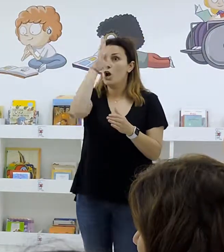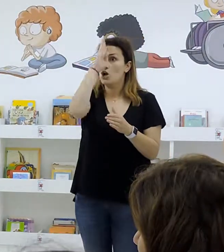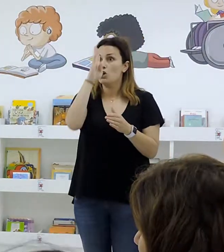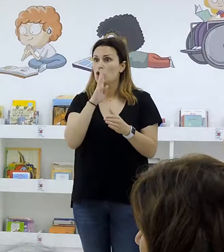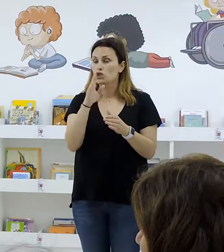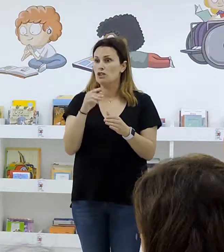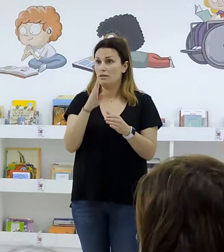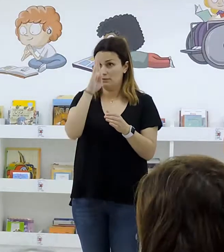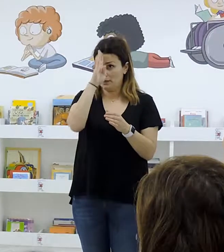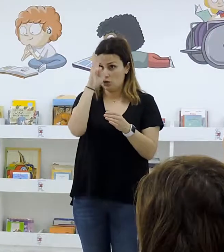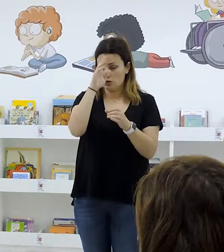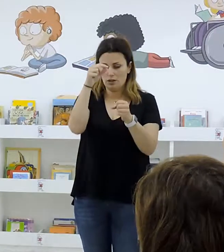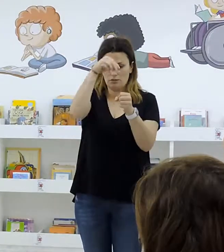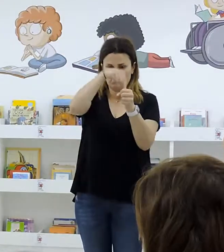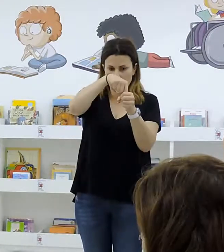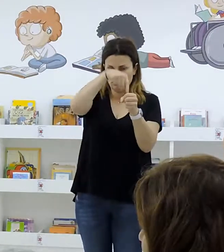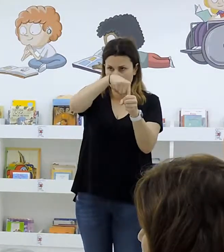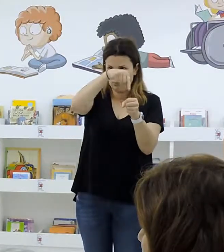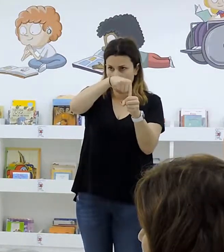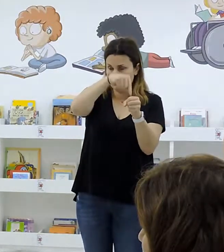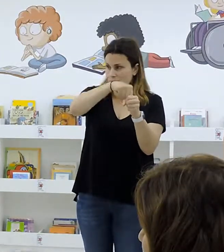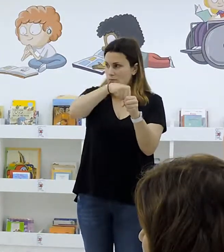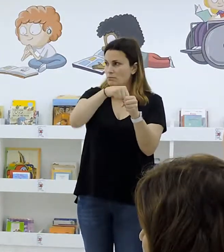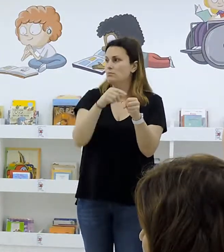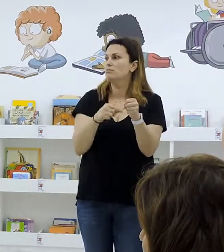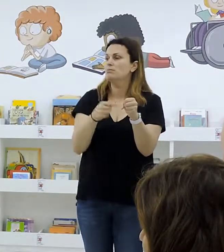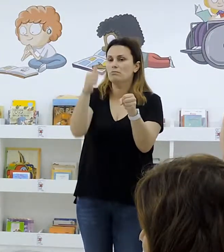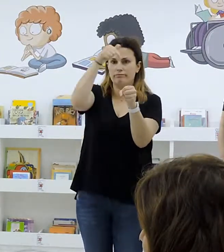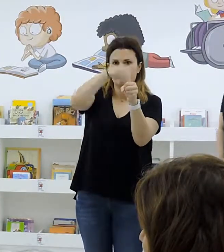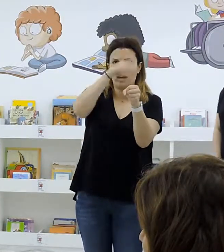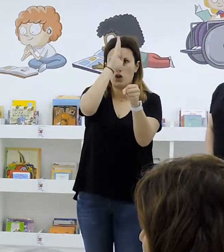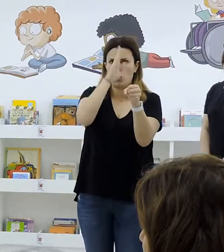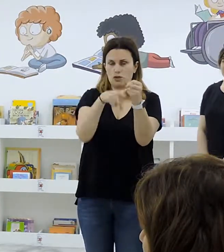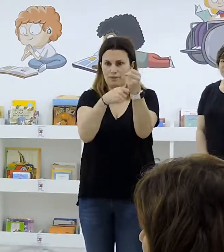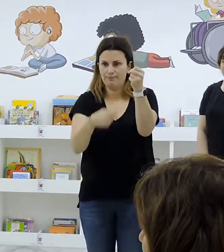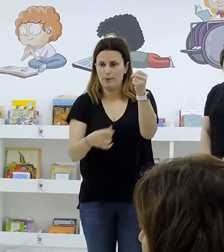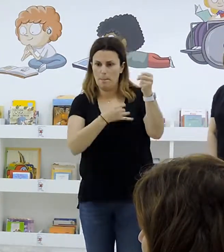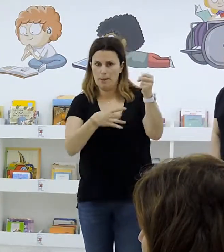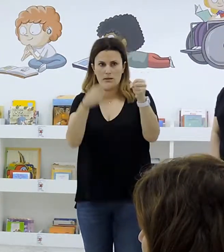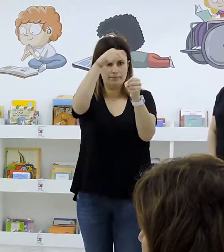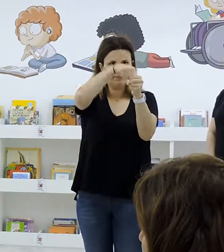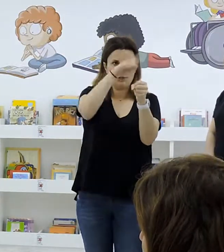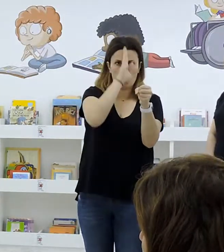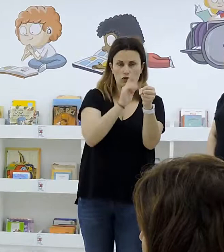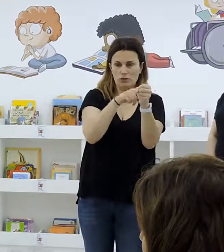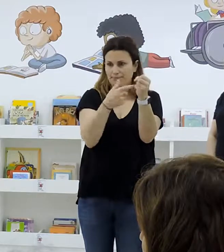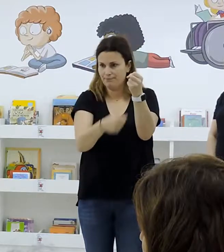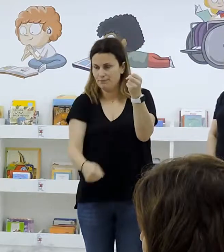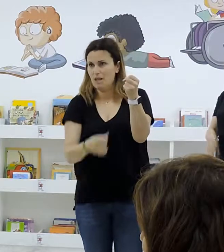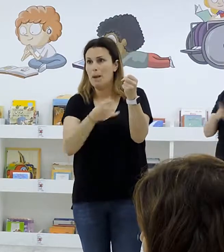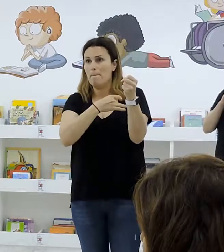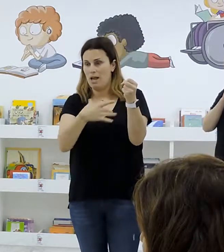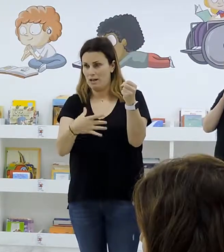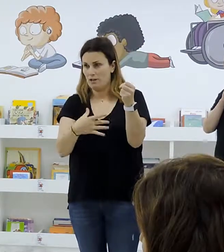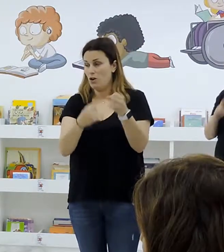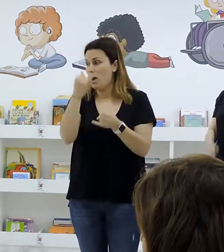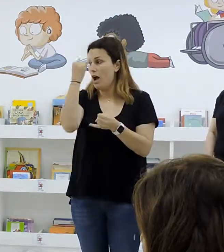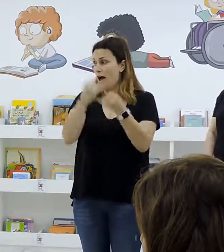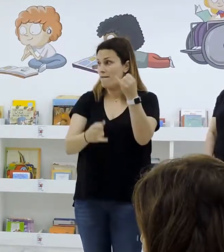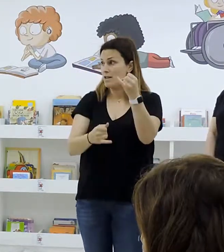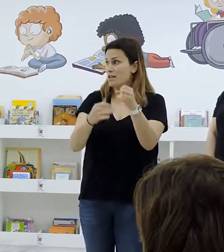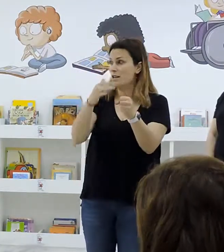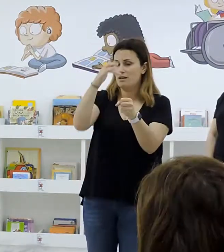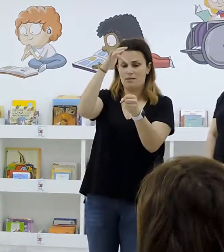al final, eso sí, hay que esconder el pañuelo rosa, entonces tú vas metiendo rosa, sacando blanco, metiendo rosa, sacando blanco, y al final escondes el pañuelo